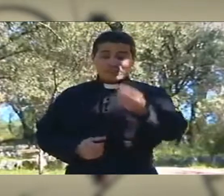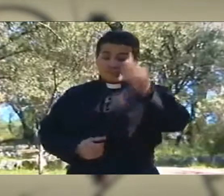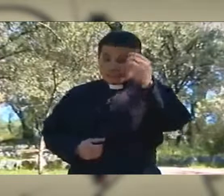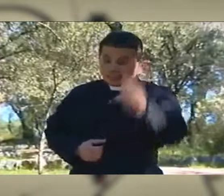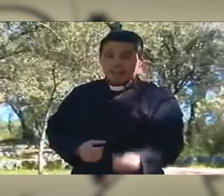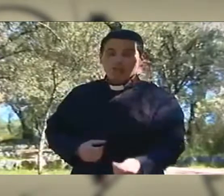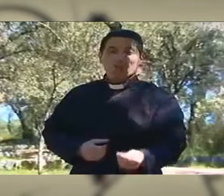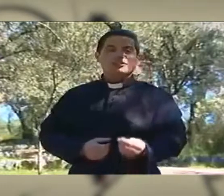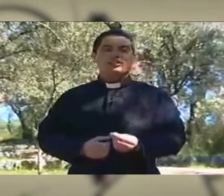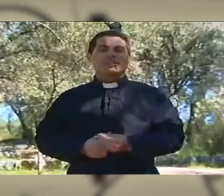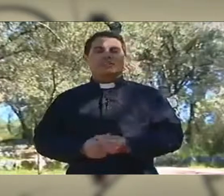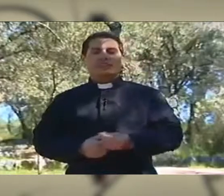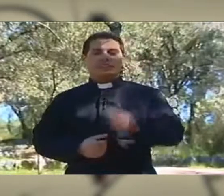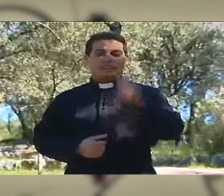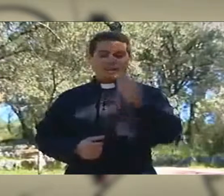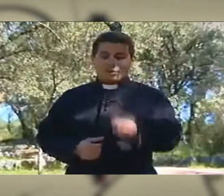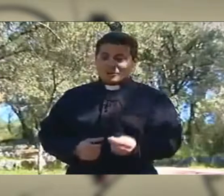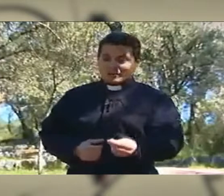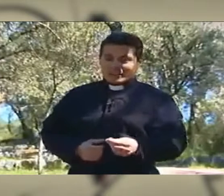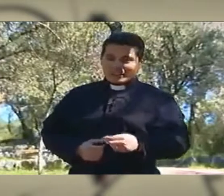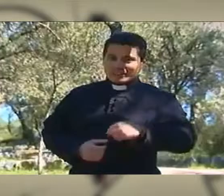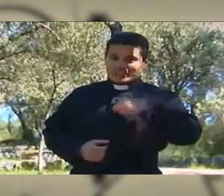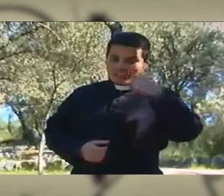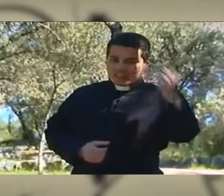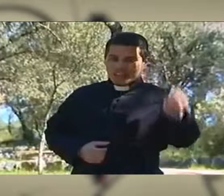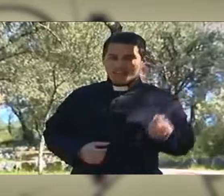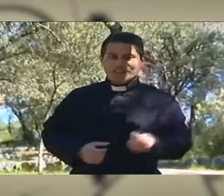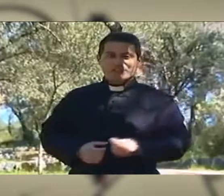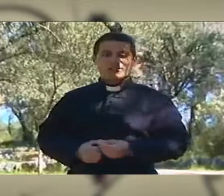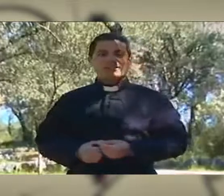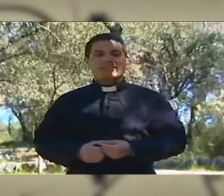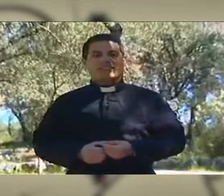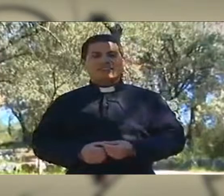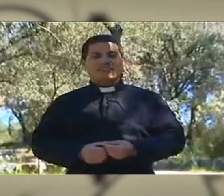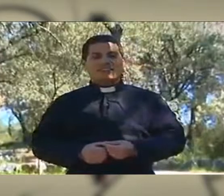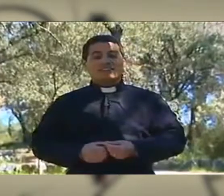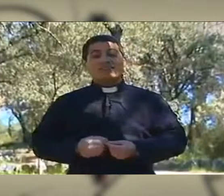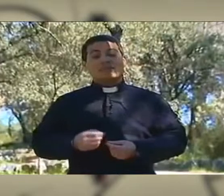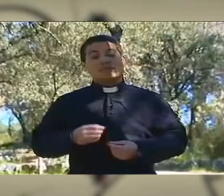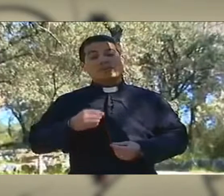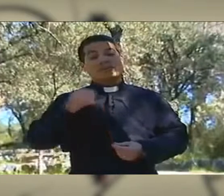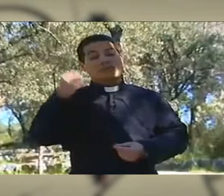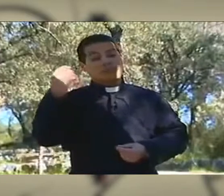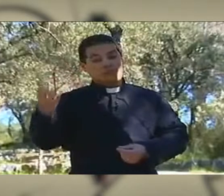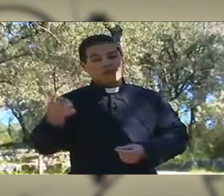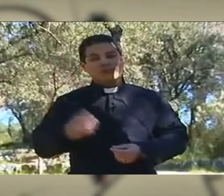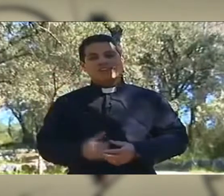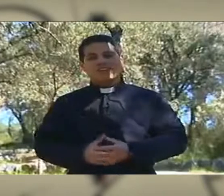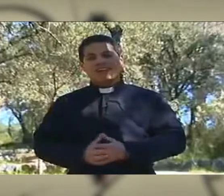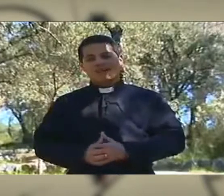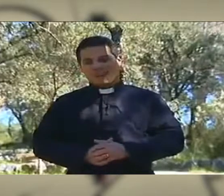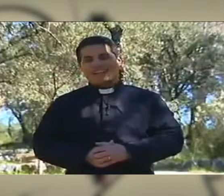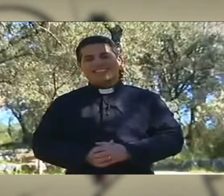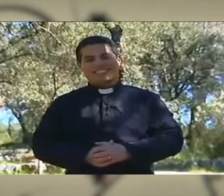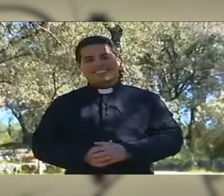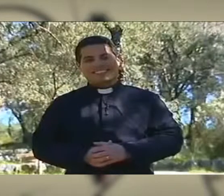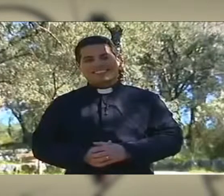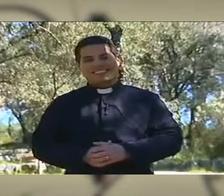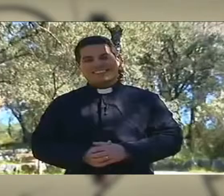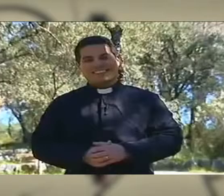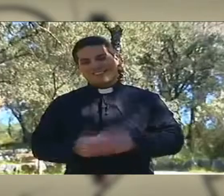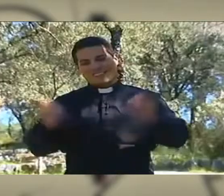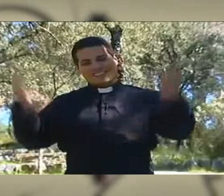Independente da idade, independente onde nós nos encontramos, podemos ser verdadeiros promotores do amor